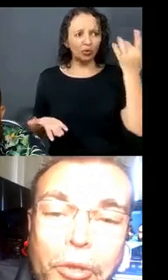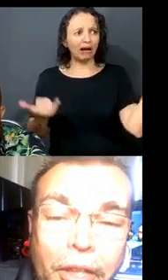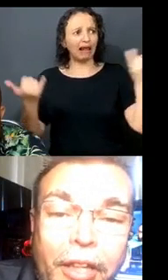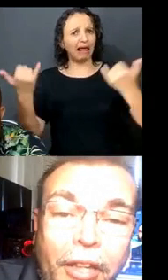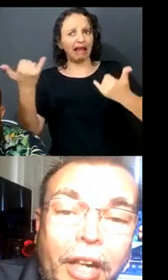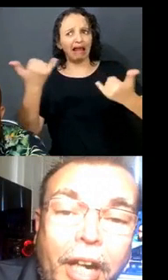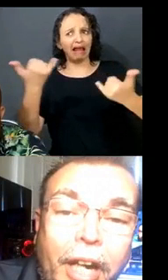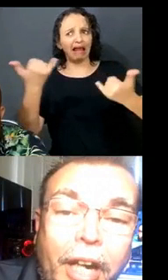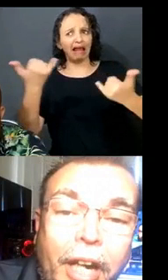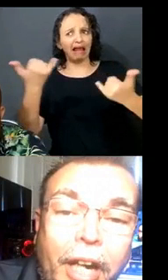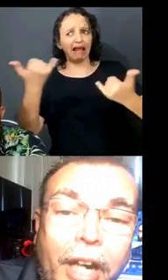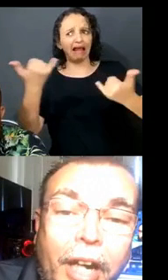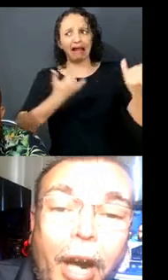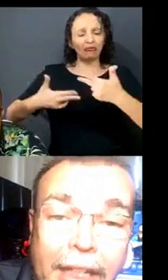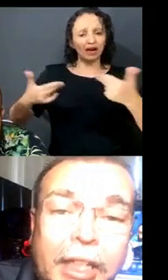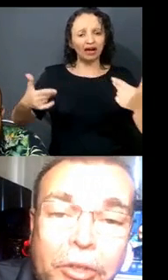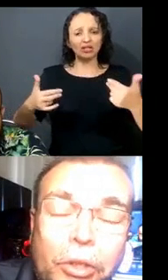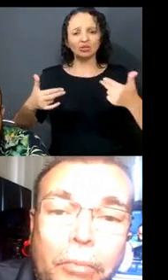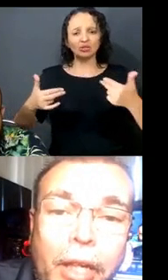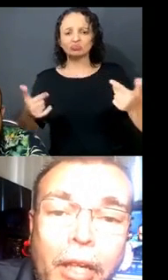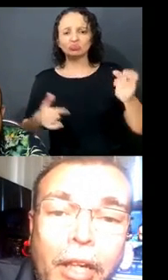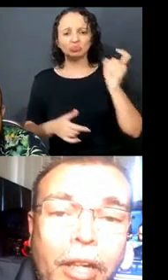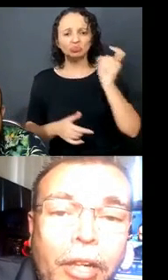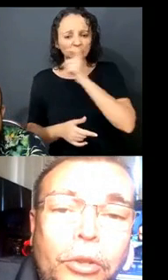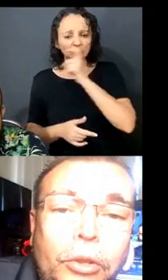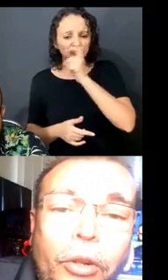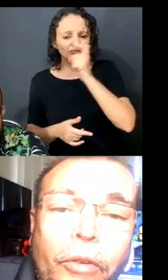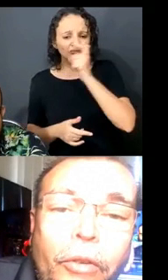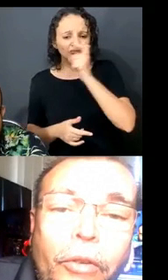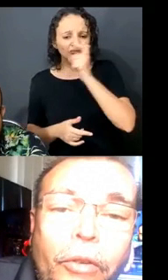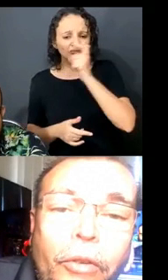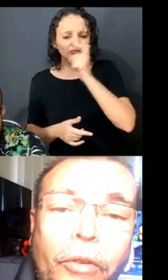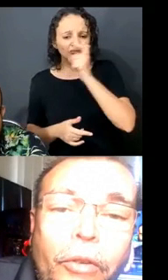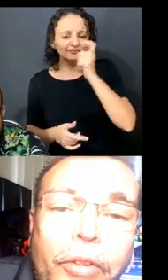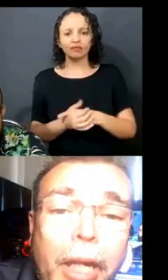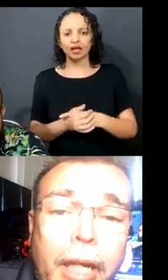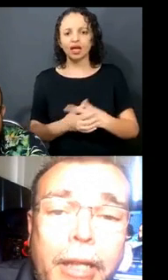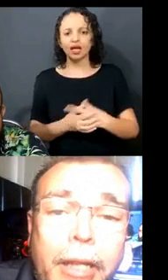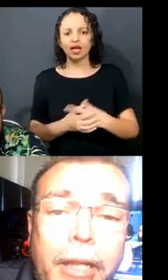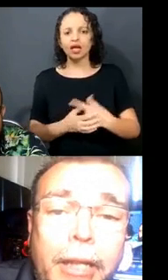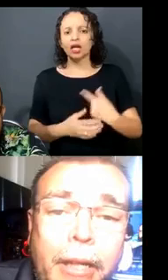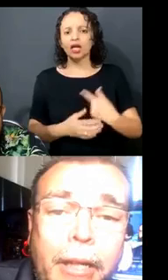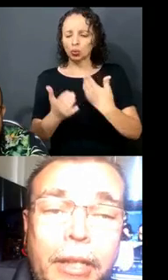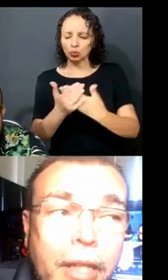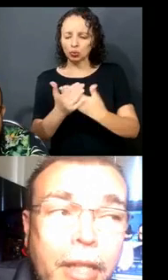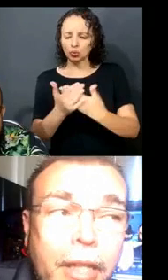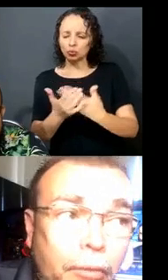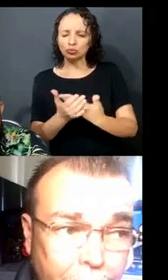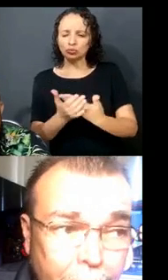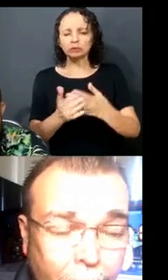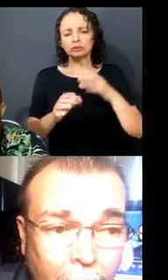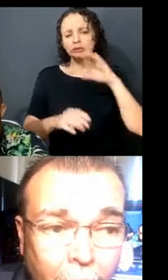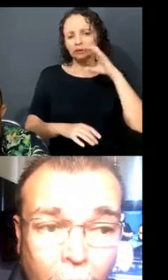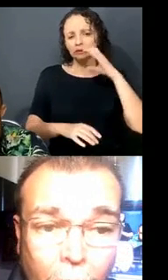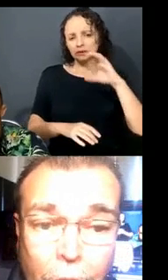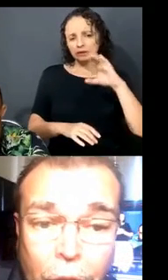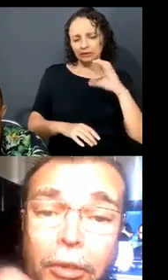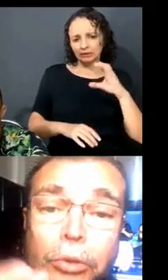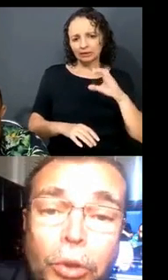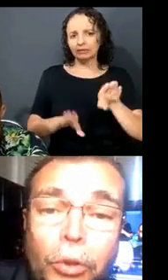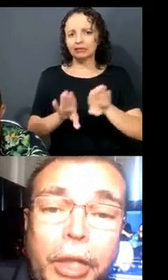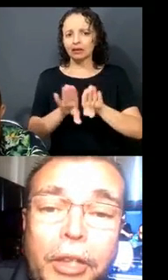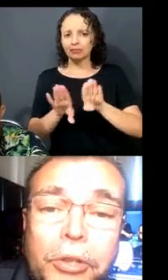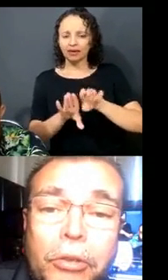com astronomia, eu sou um pastor que amo a ciência, a astronomia, eu estou vendo gente falar da Terra plana.